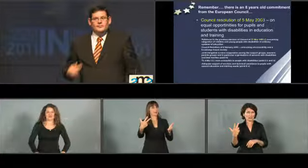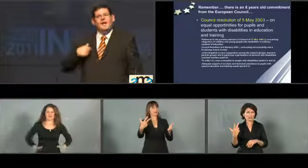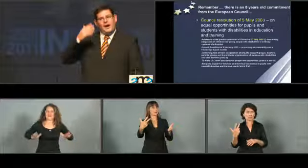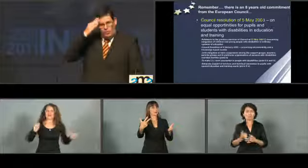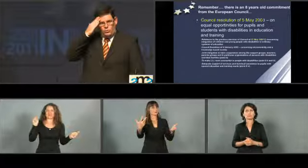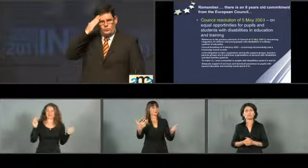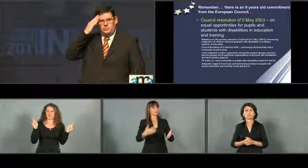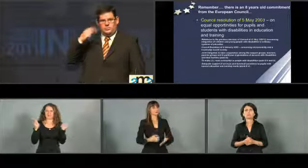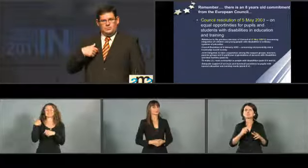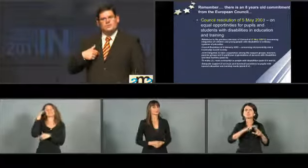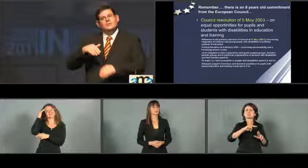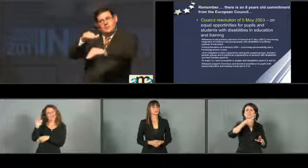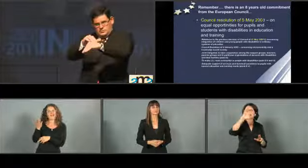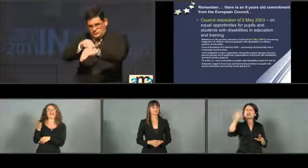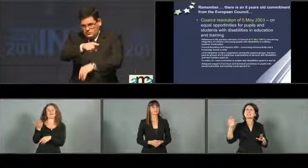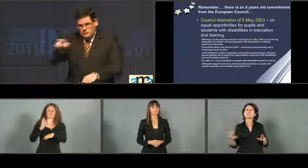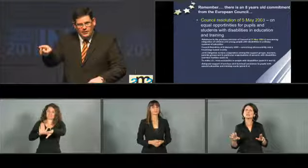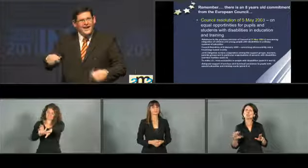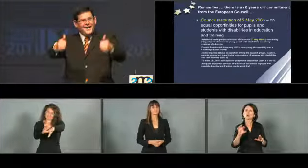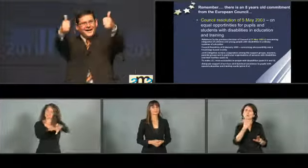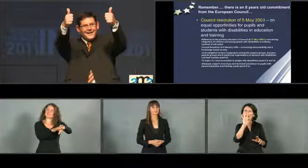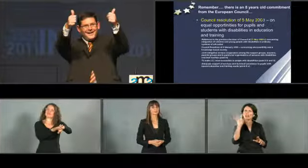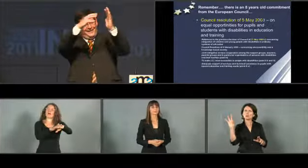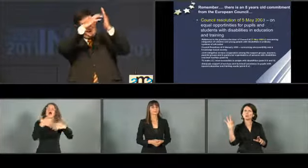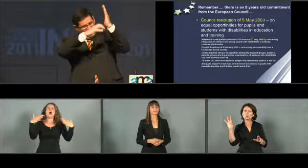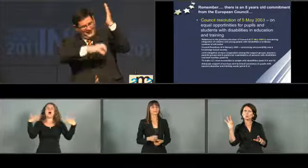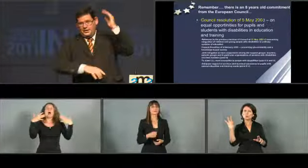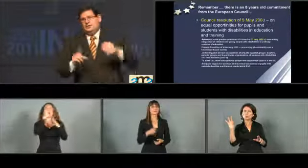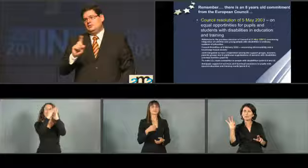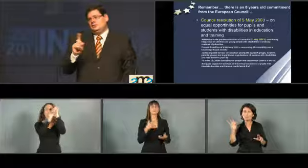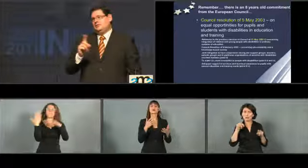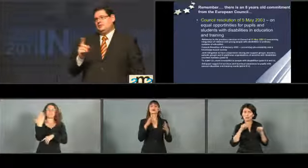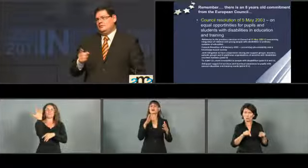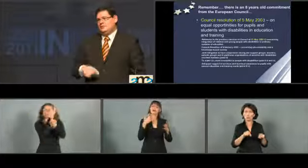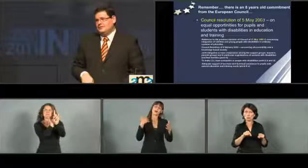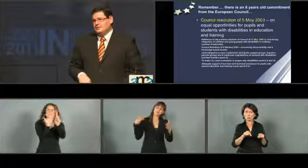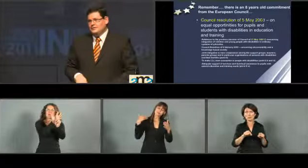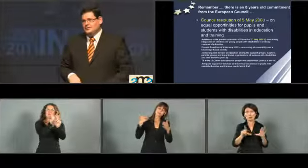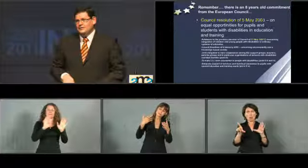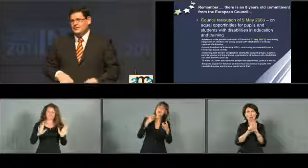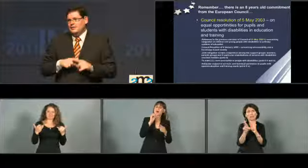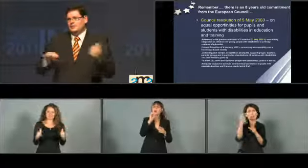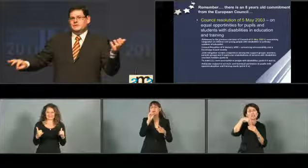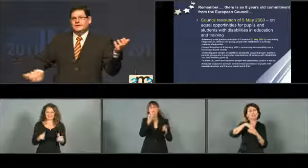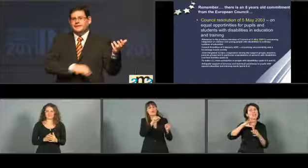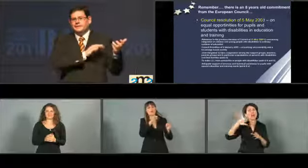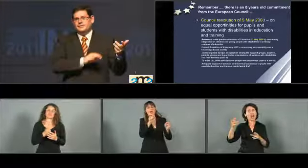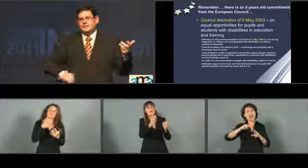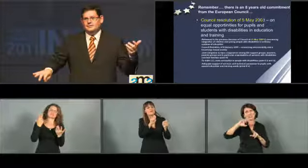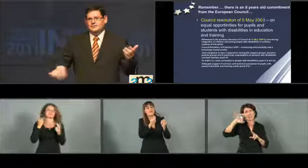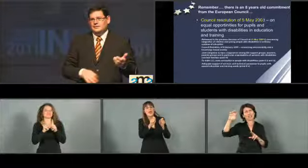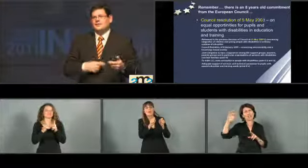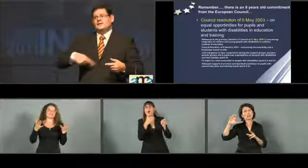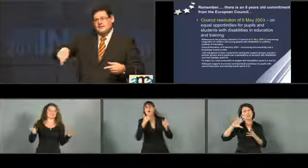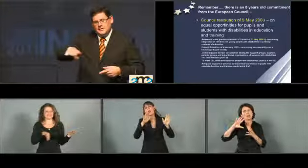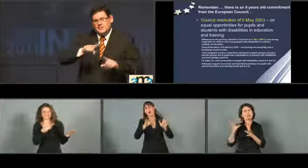d'énormes changements aussi. C'est très lent. Les choses se mettent en place petit à petit. Il y a des recommandations, des belles théories, des belles paroles,